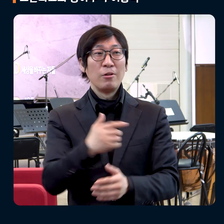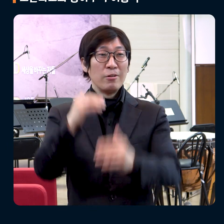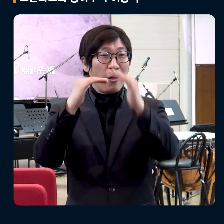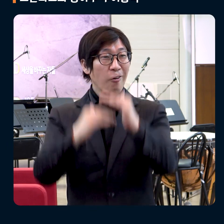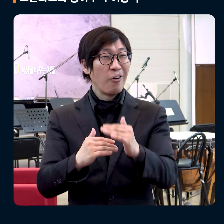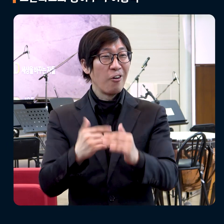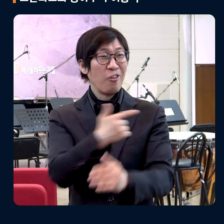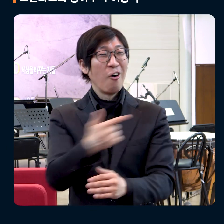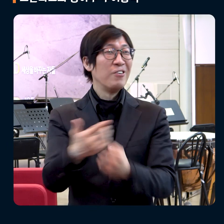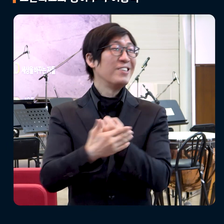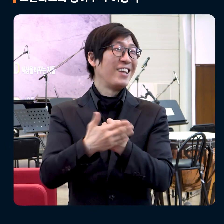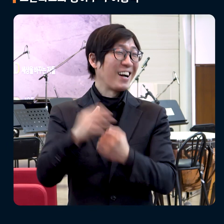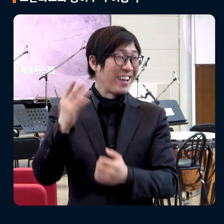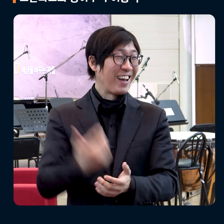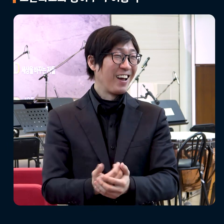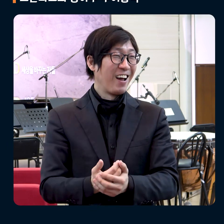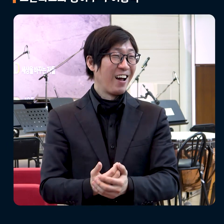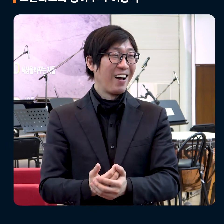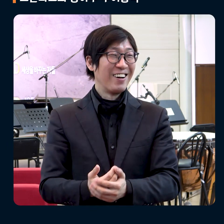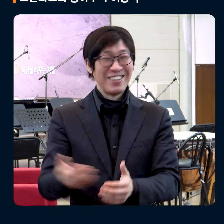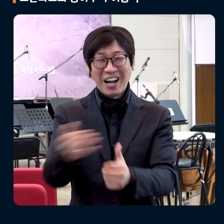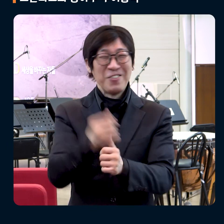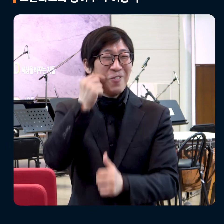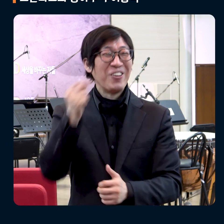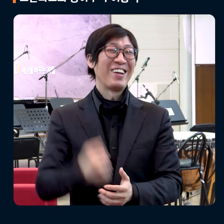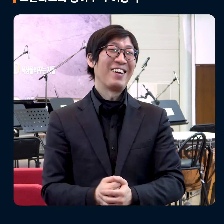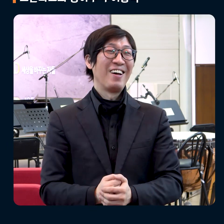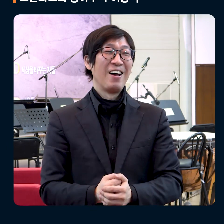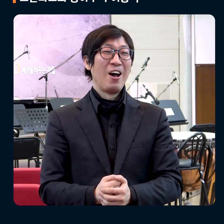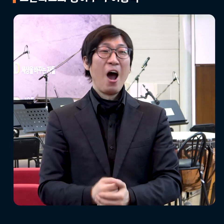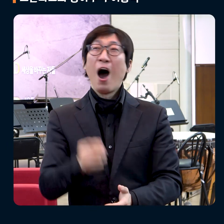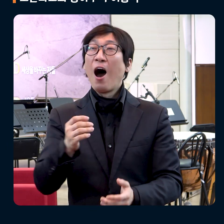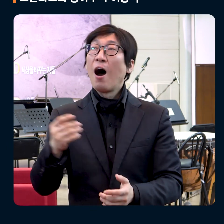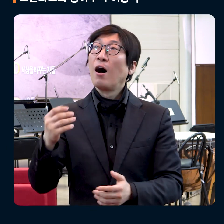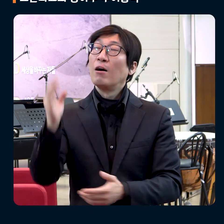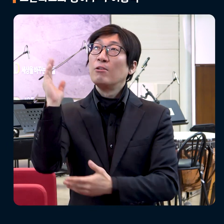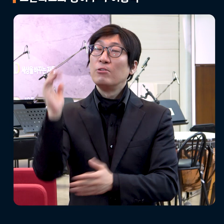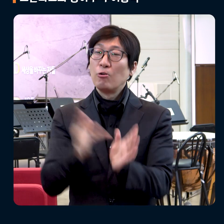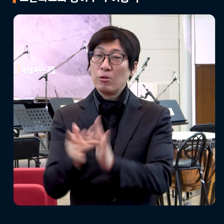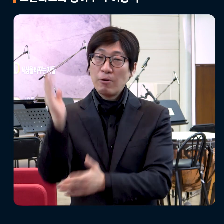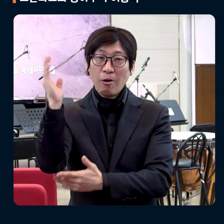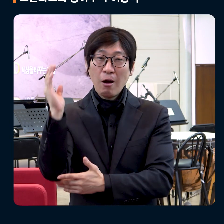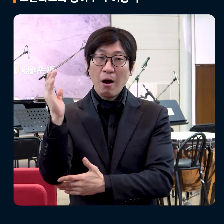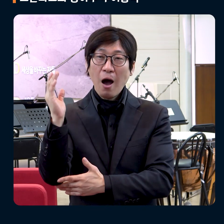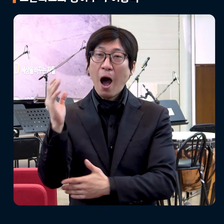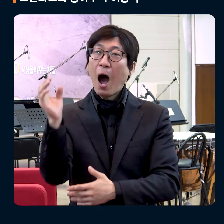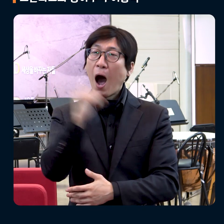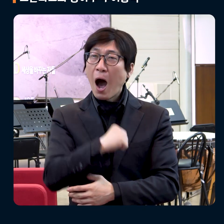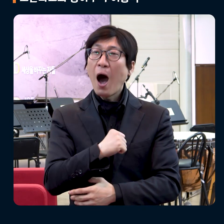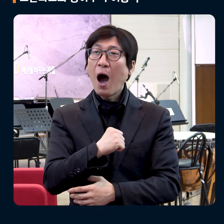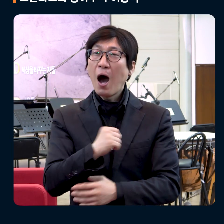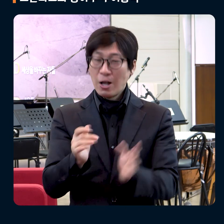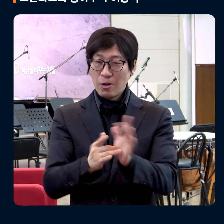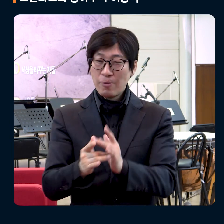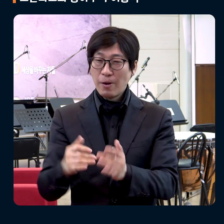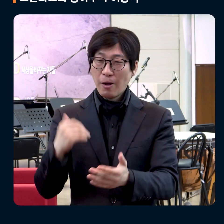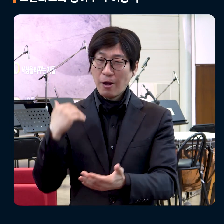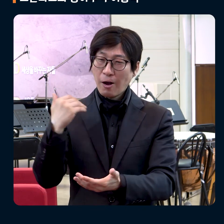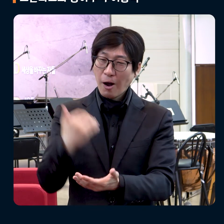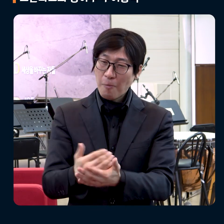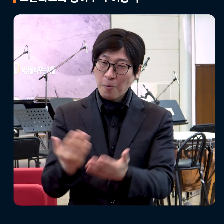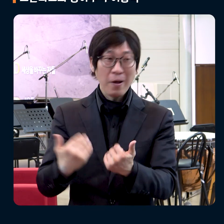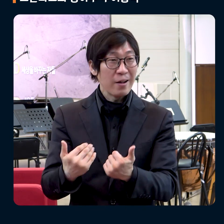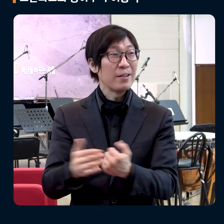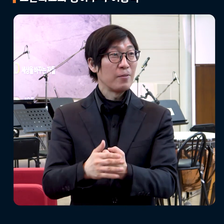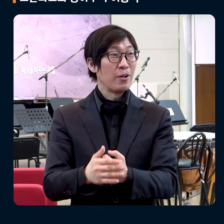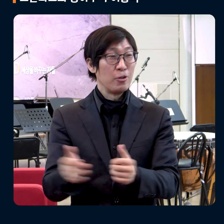은혜로워. 아멘. 이거 안 되는데. 정말 아멘. 그래가지고 점점 감화가 된 거예요. 그래서 이분은 잡을